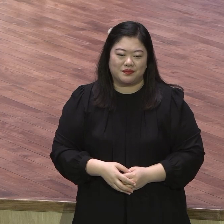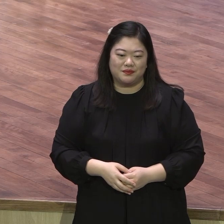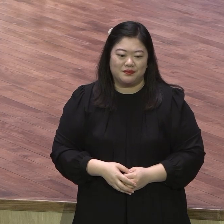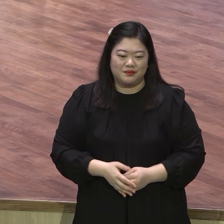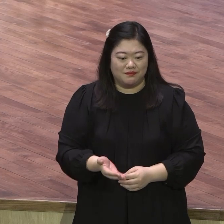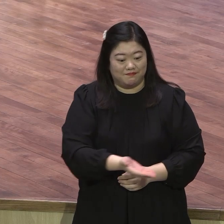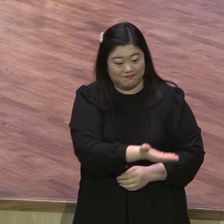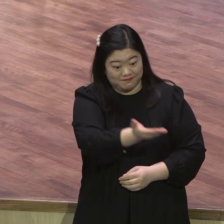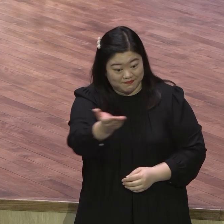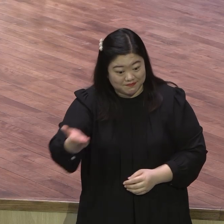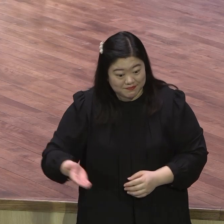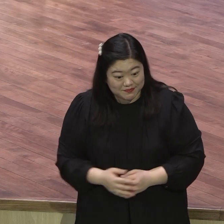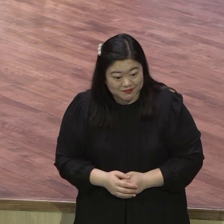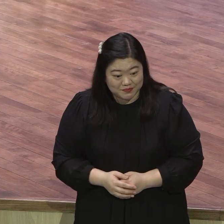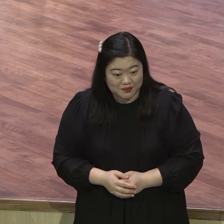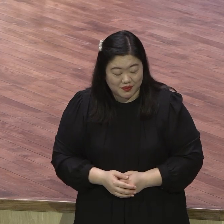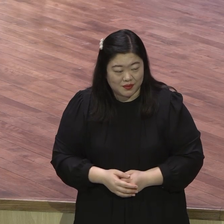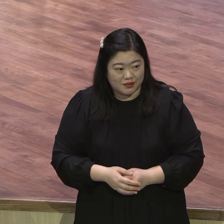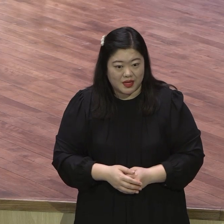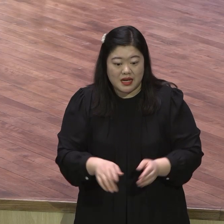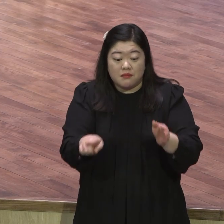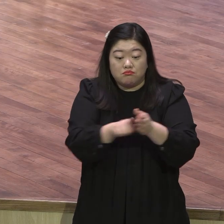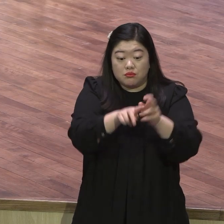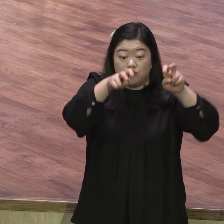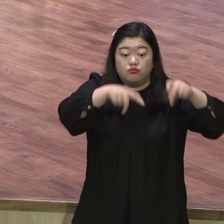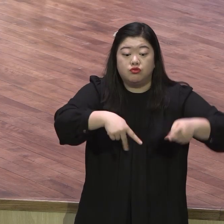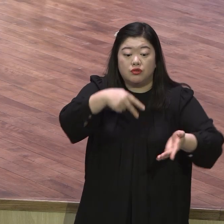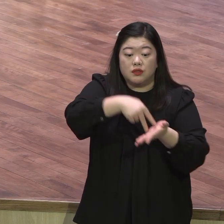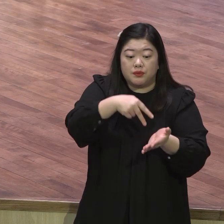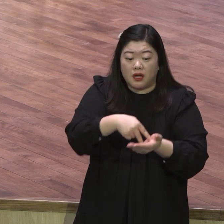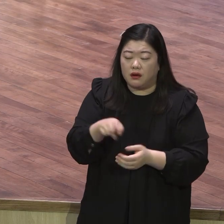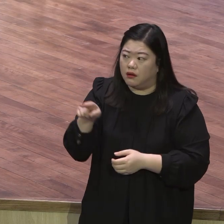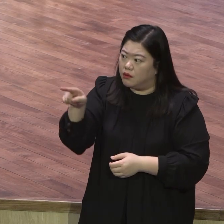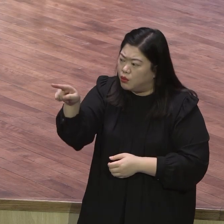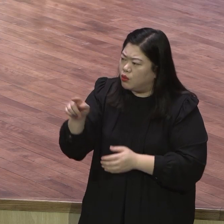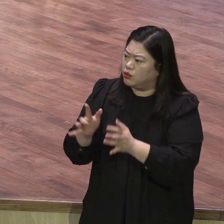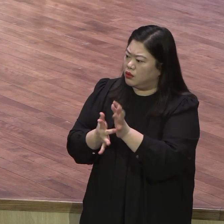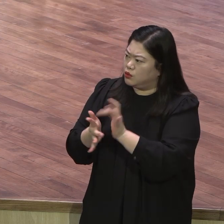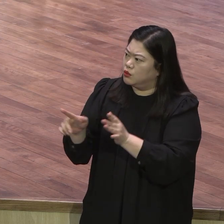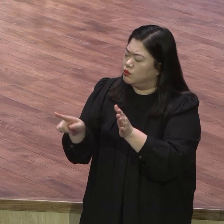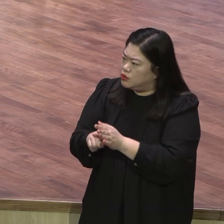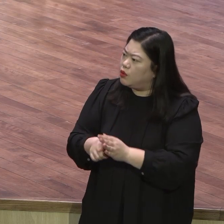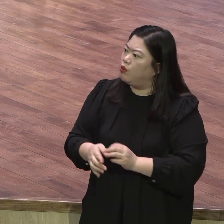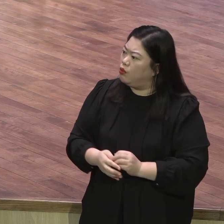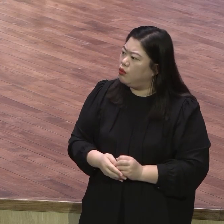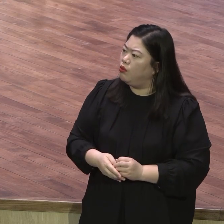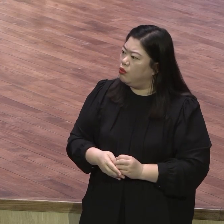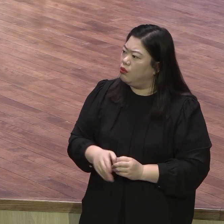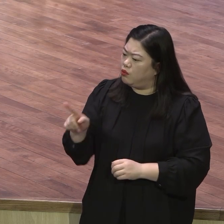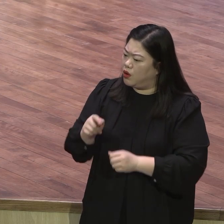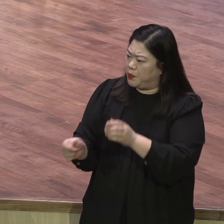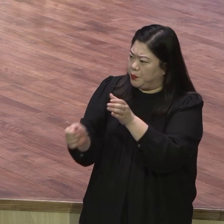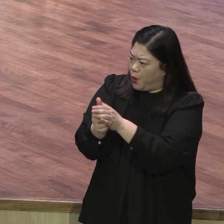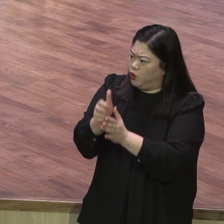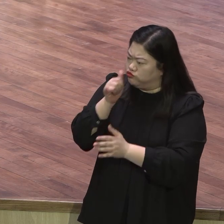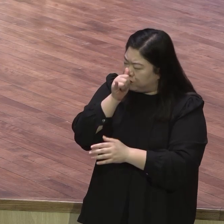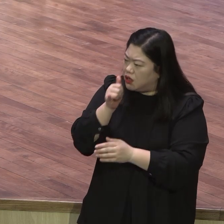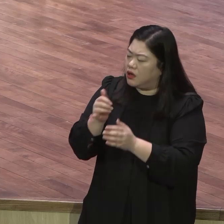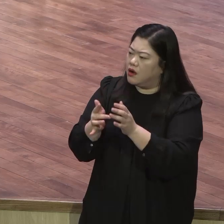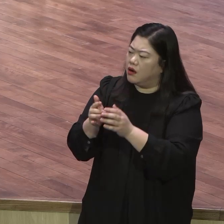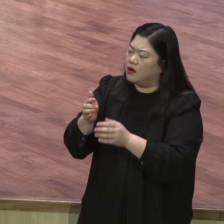우리 영교의 성도들은 불신자가 볼 때 정교인들이 볼 때 서론의 인생을 보이지 않고 본론의 인생을 보이시